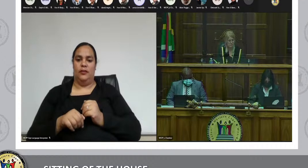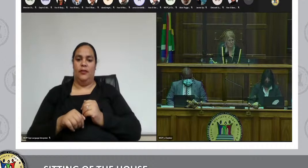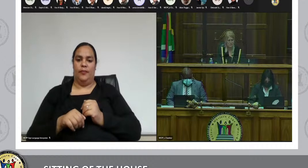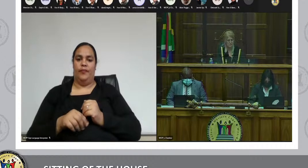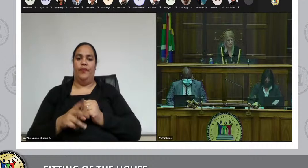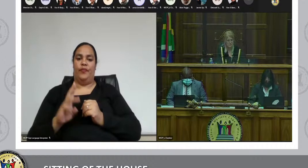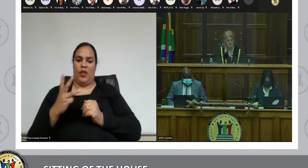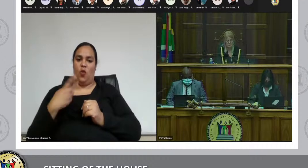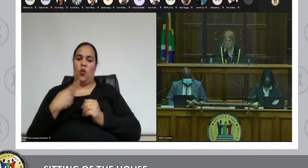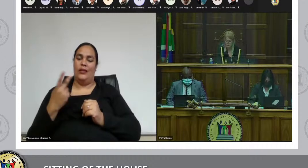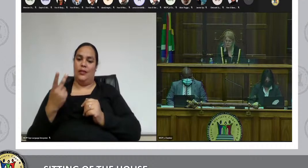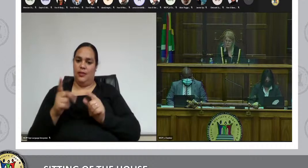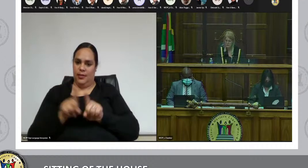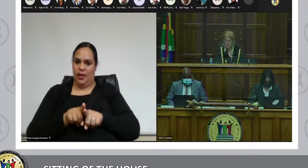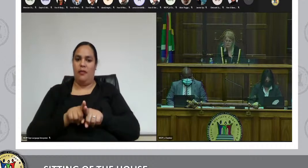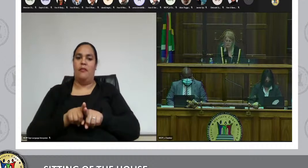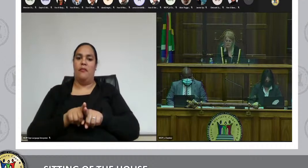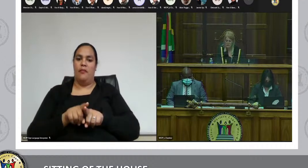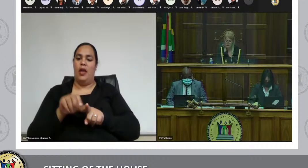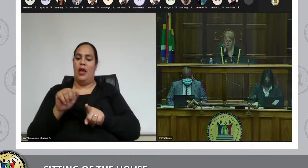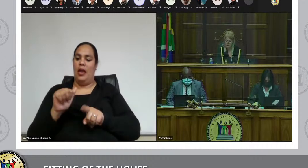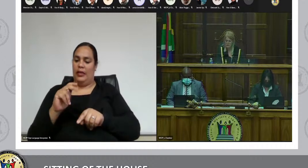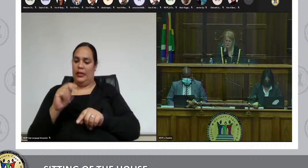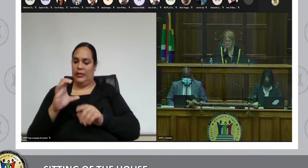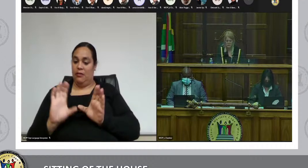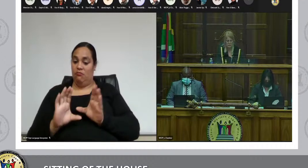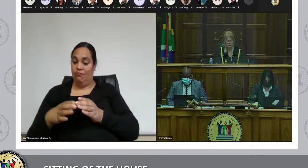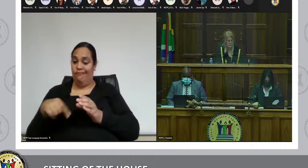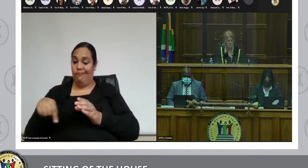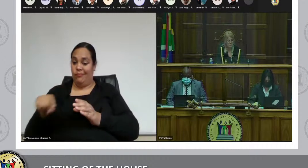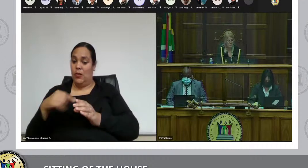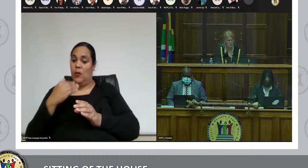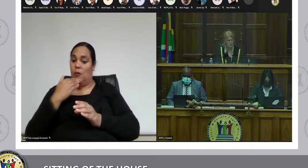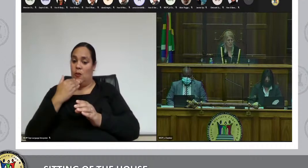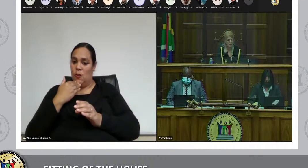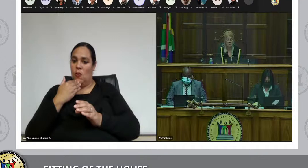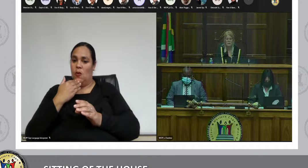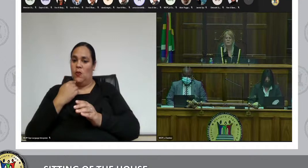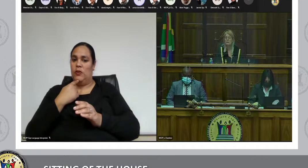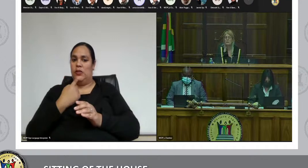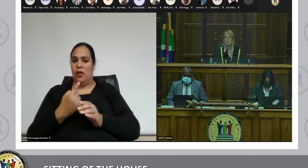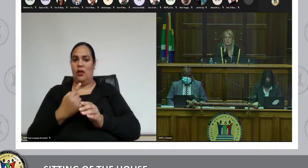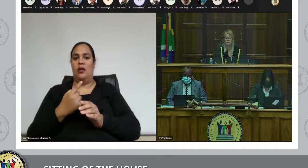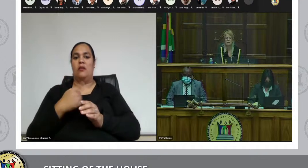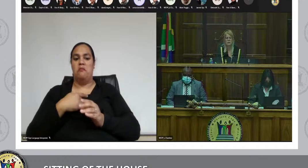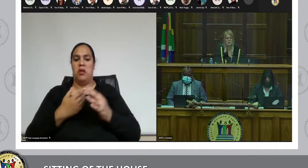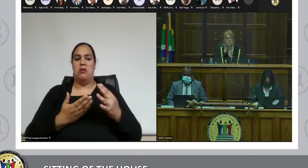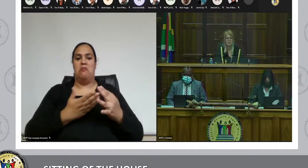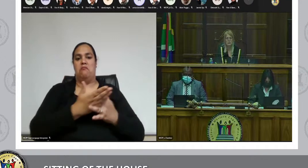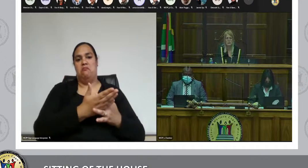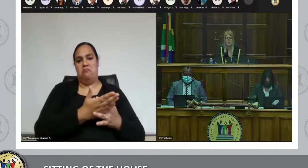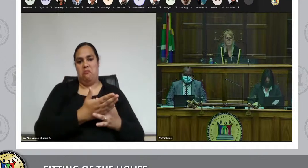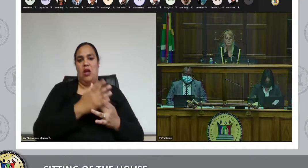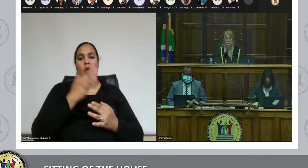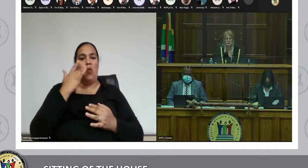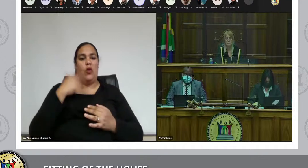dit was dieselfde ANC party wat beweer het dat daar ingemeng is as ons